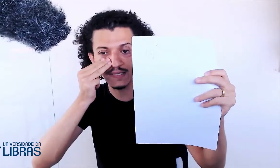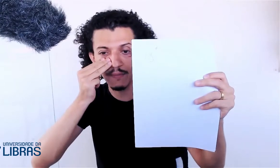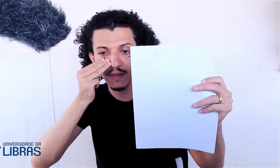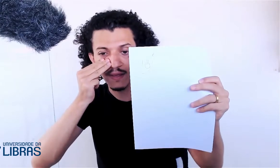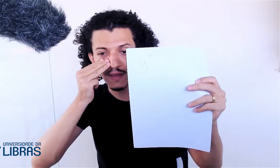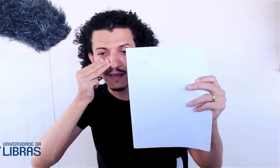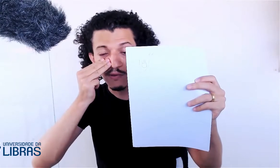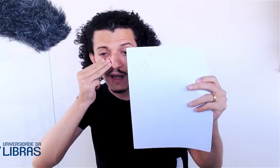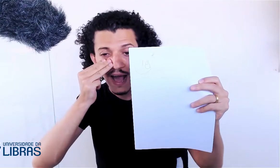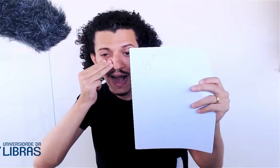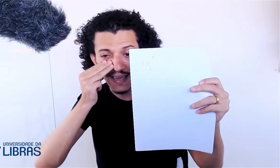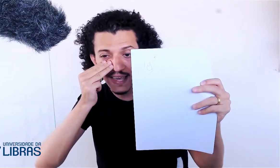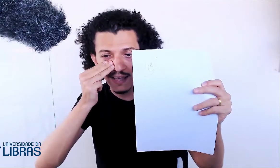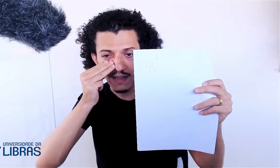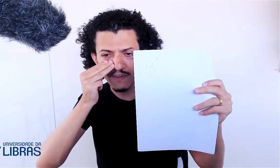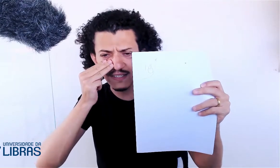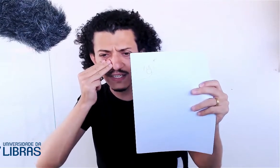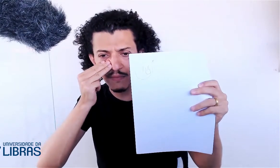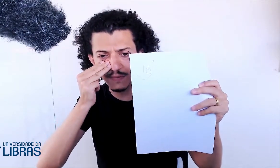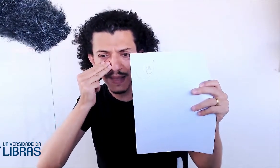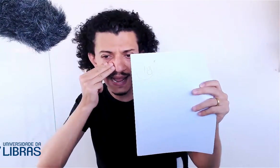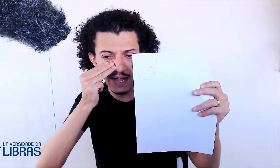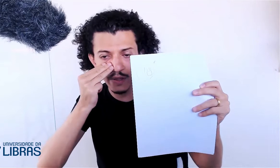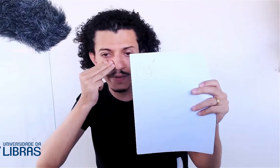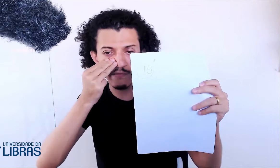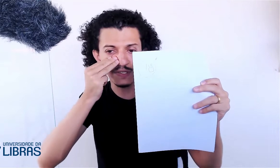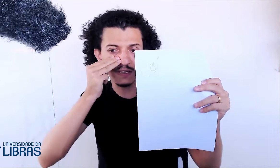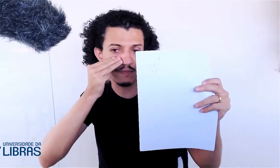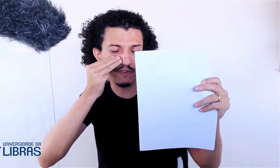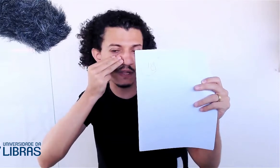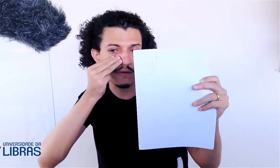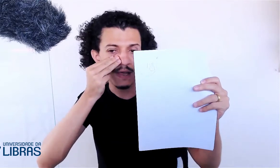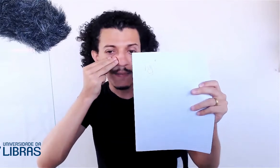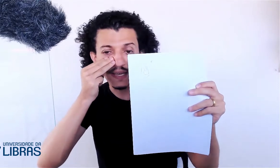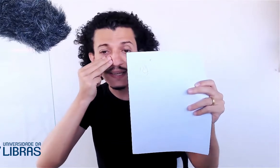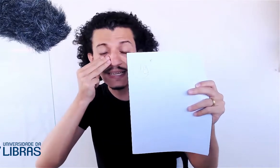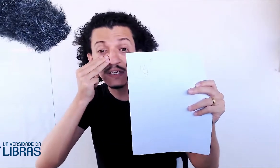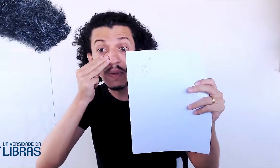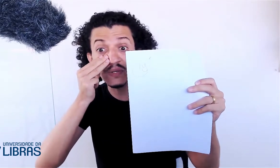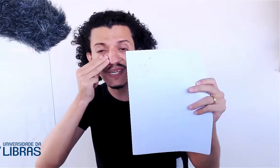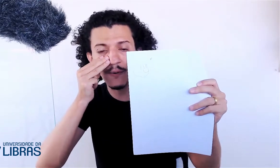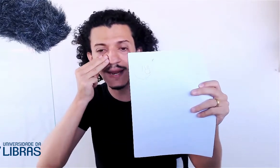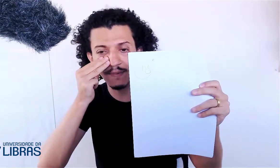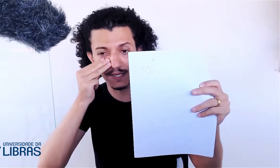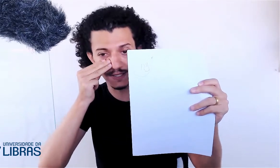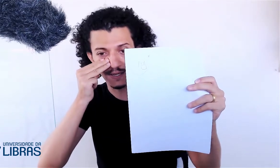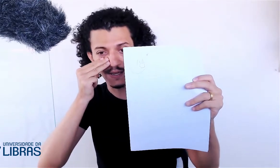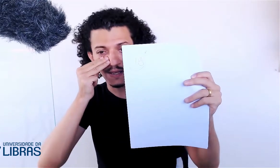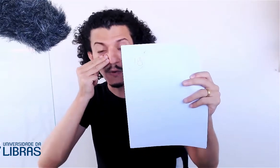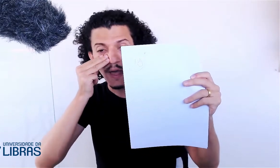percebe? Então, aqui, talvez esteja espelhado aí para você que está me vendo, mas aqui está escrito o meu sinal na Libras. Então, é